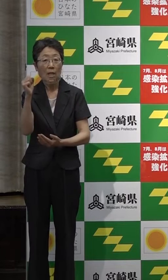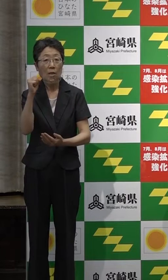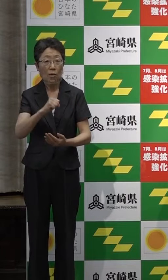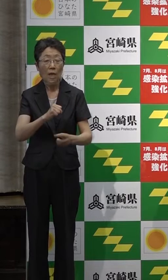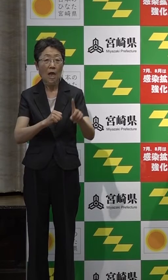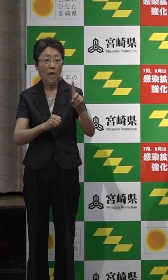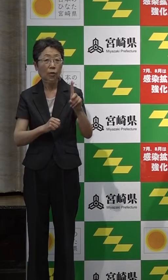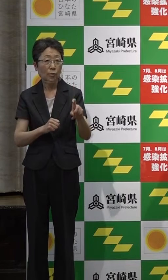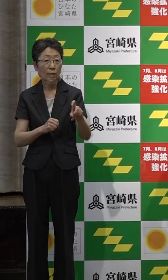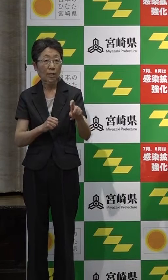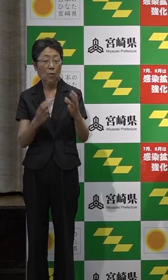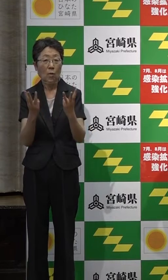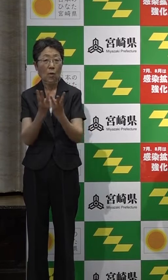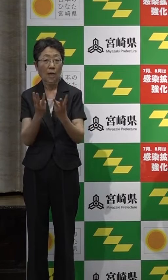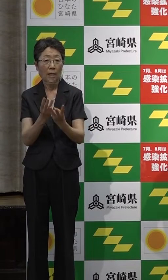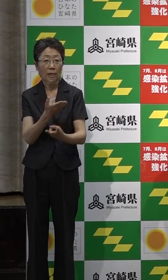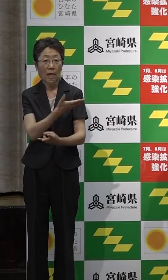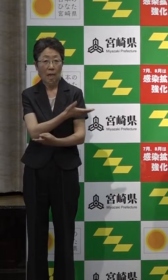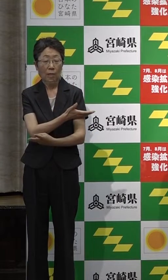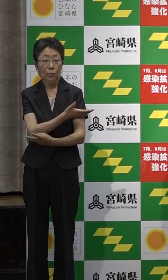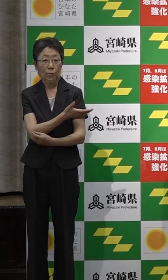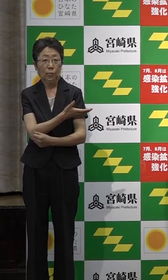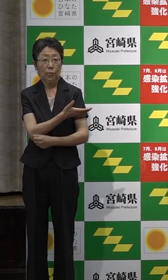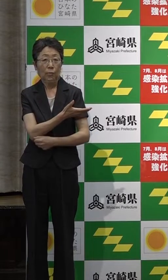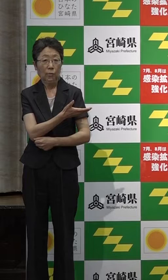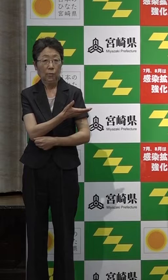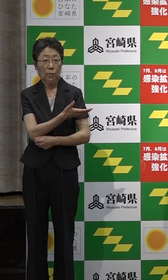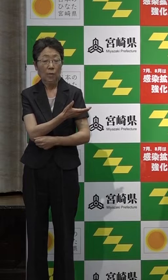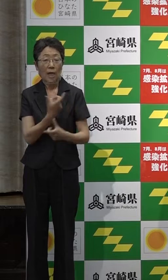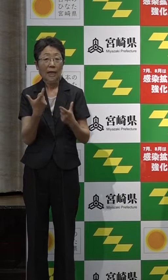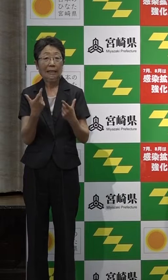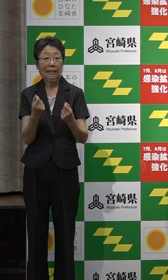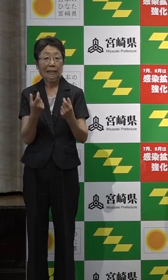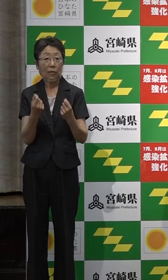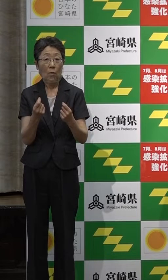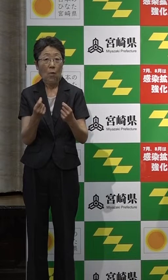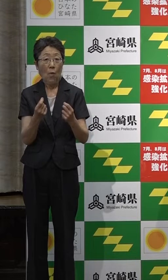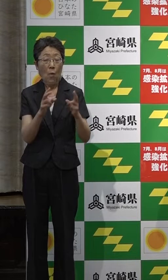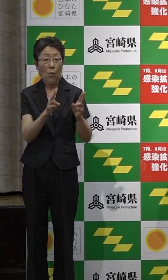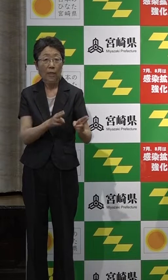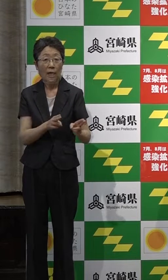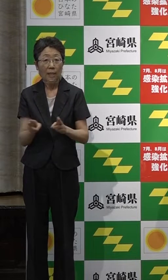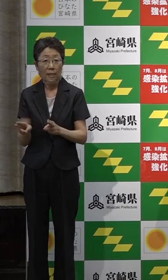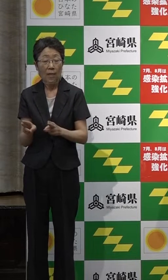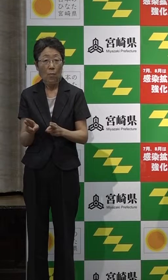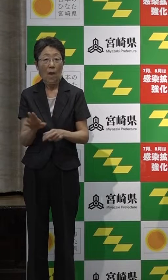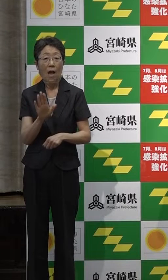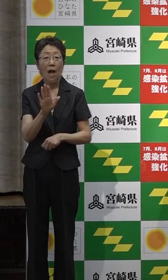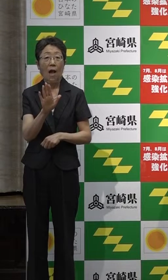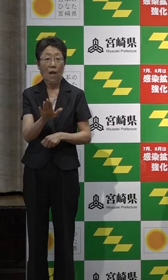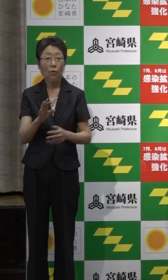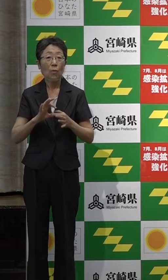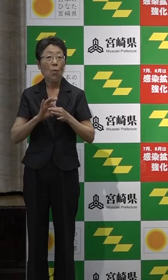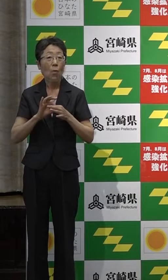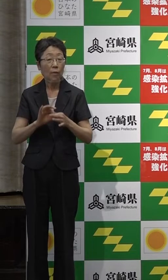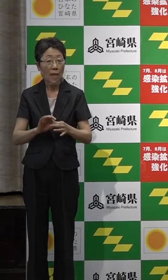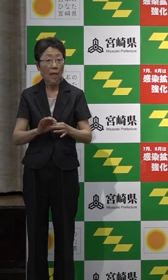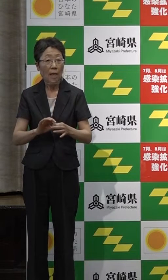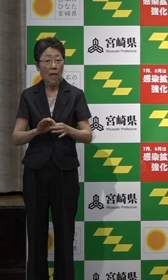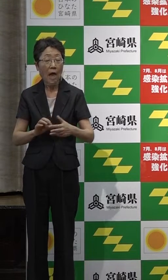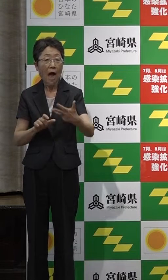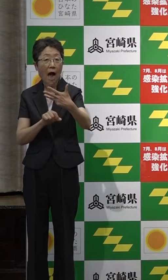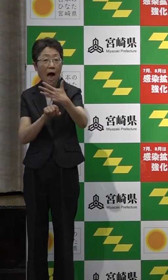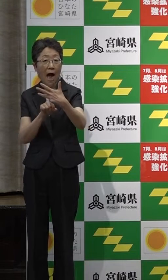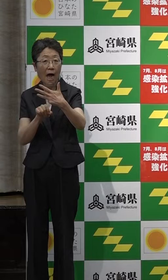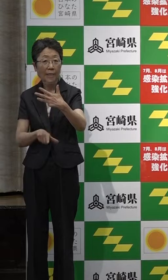度ということでありまして、しっかりと体制は整っているわけでありますので、これも順次8月中